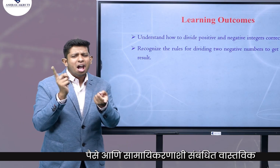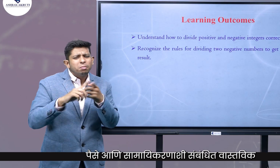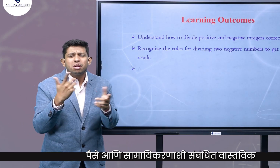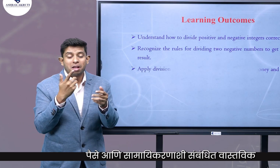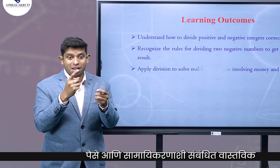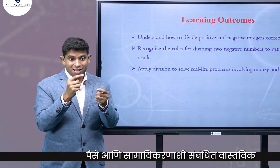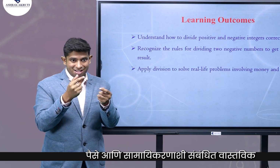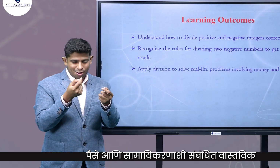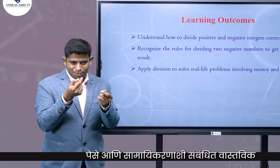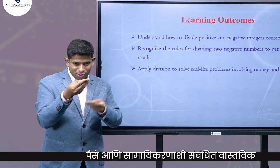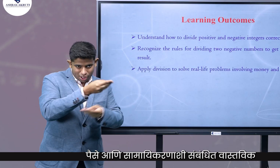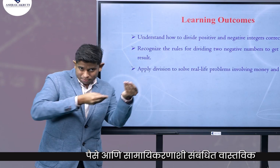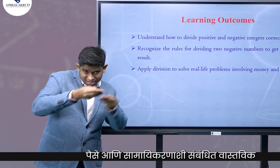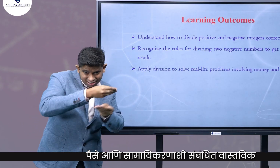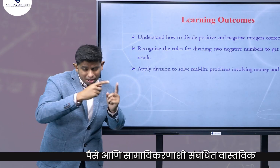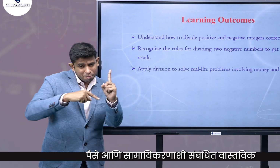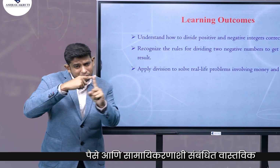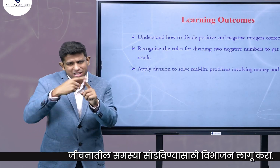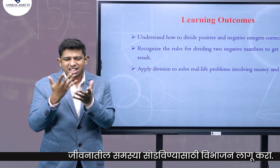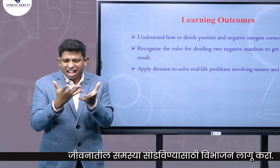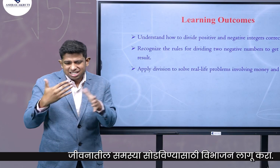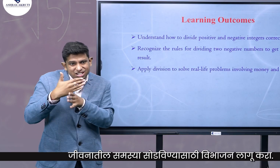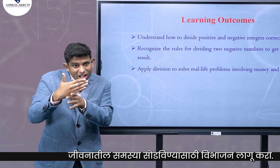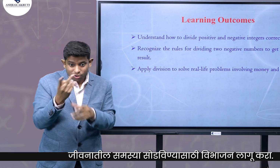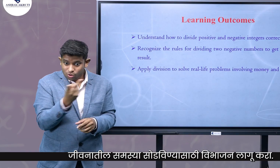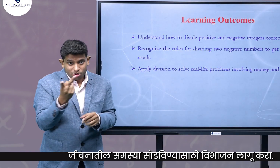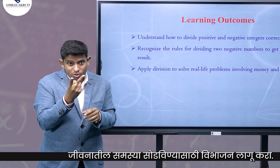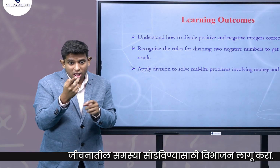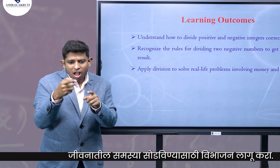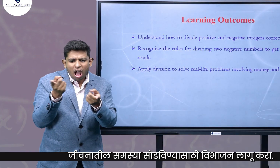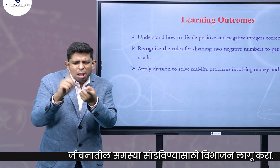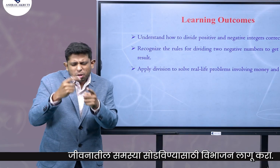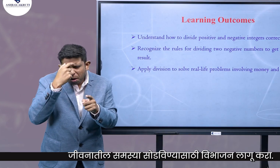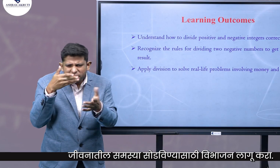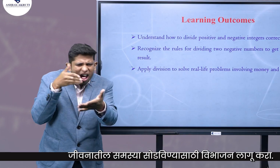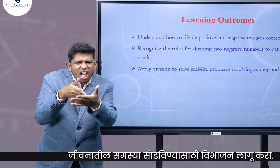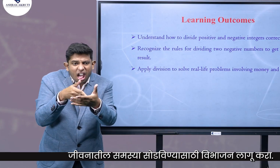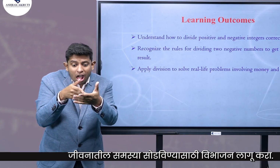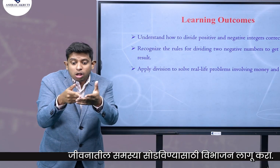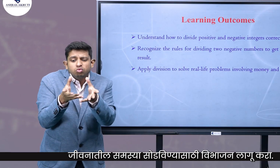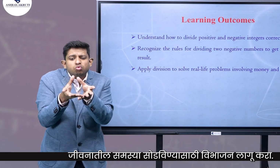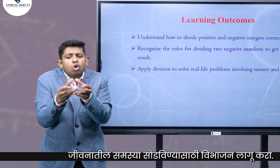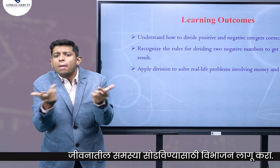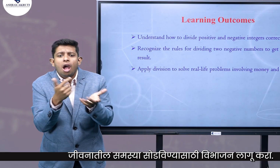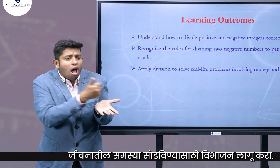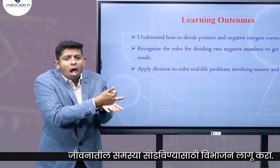पैसे आणि समाईकरणांशी संबंधित वास्तविक जीवनातील समस्या सोडवण्यासाठी विभाजन लागू करा.